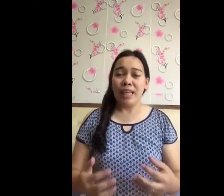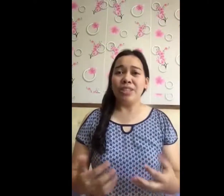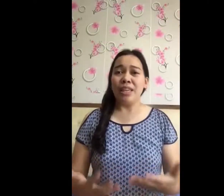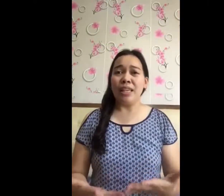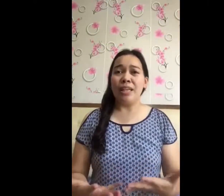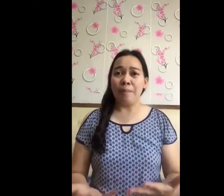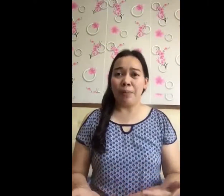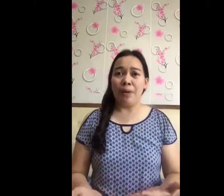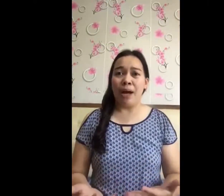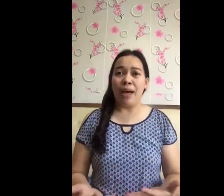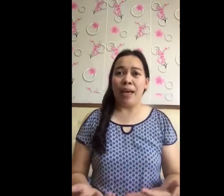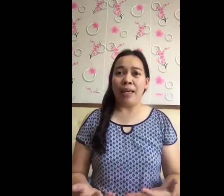Tsaka sana po ay